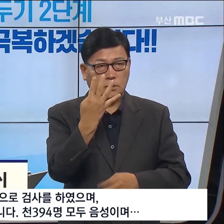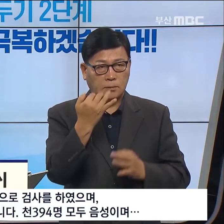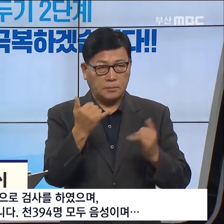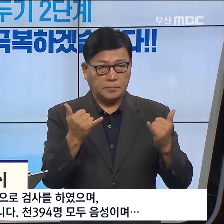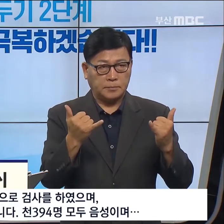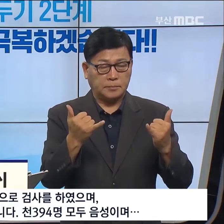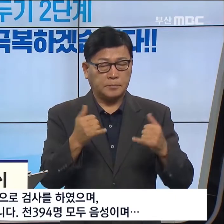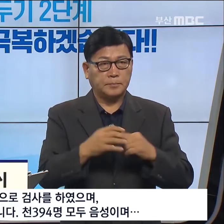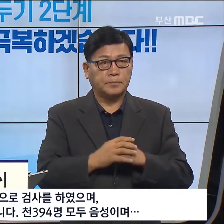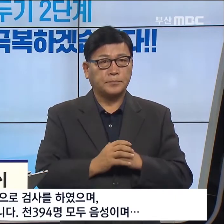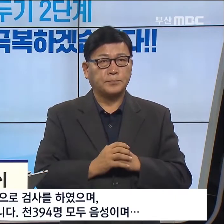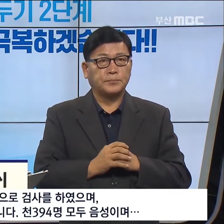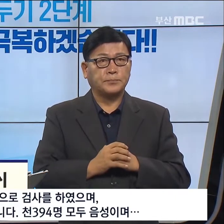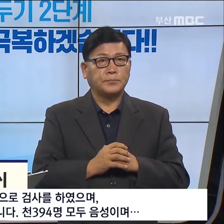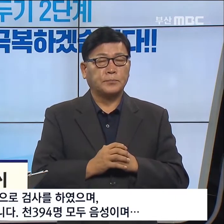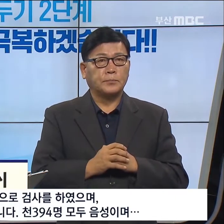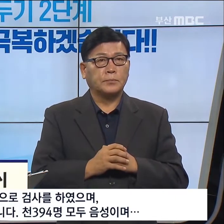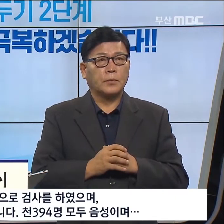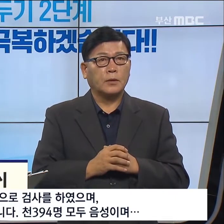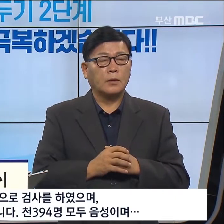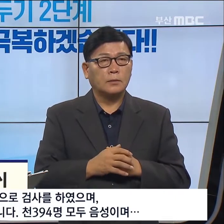1,394명입니다. 이